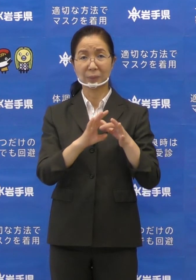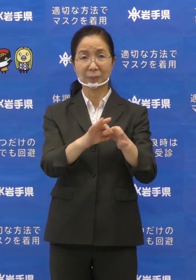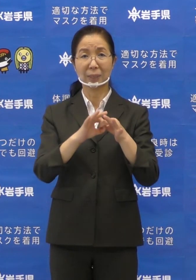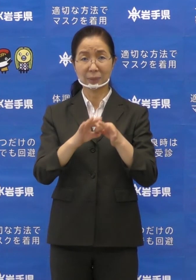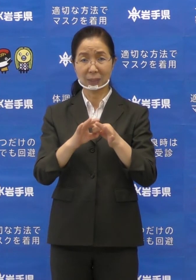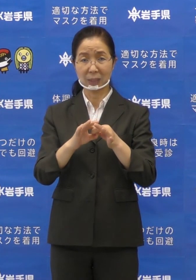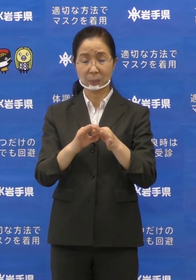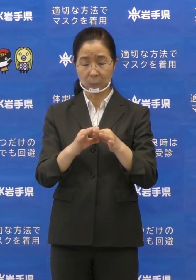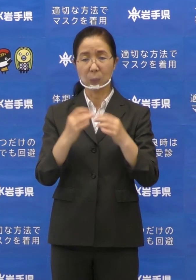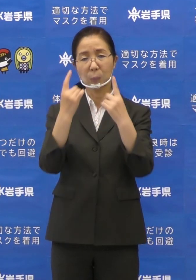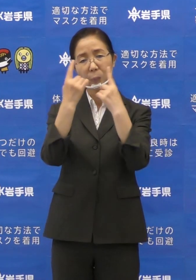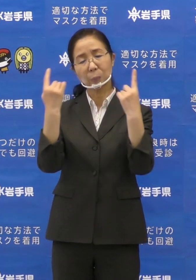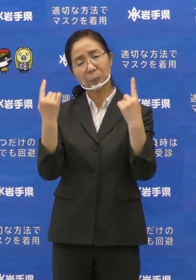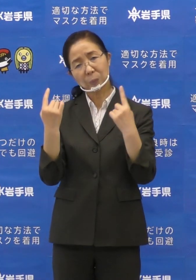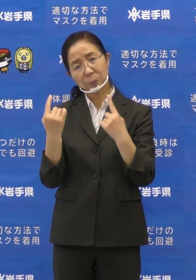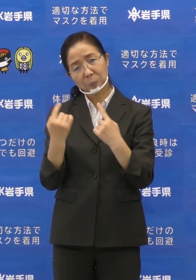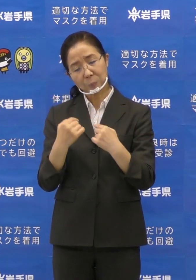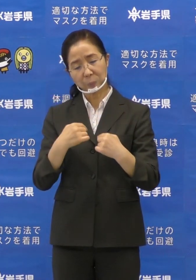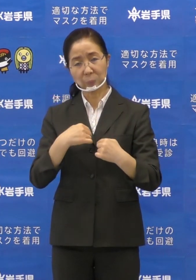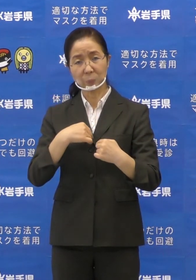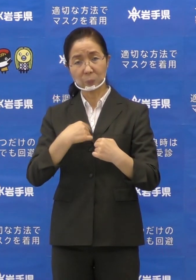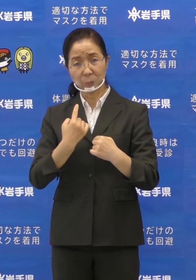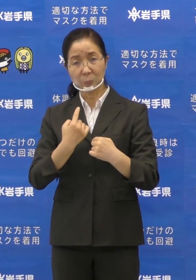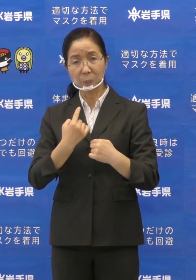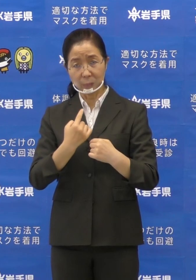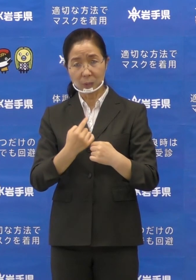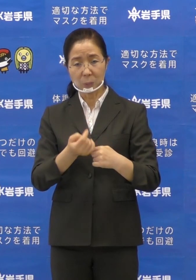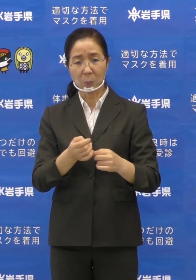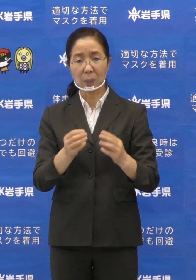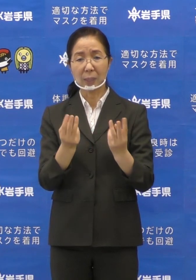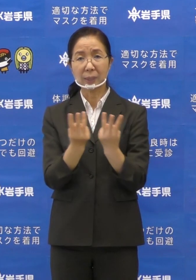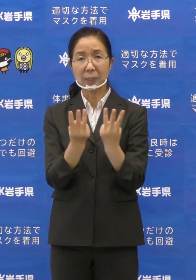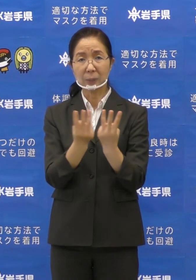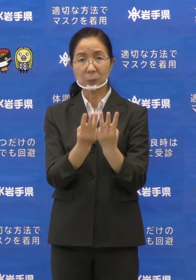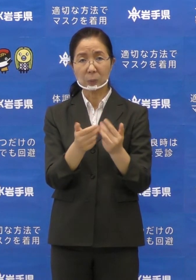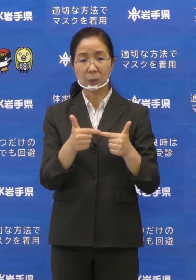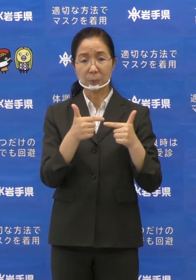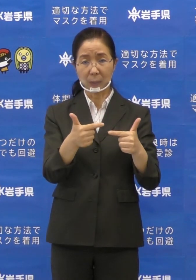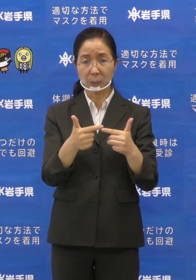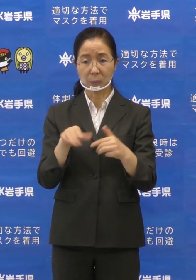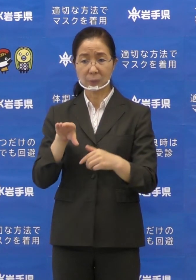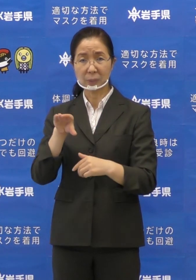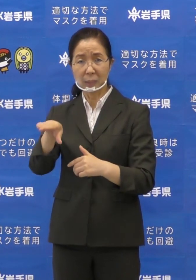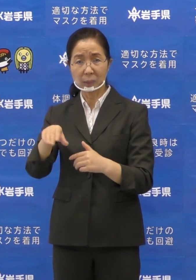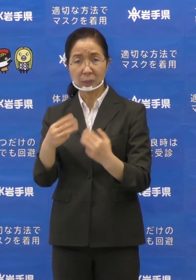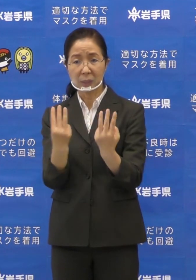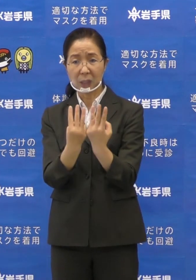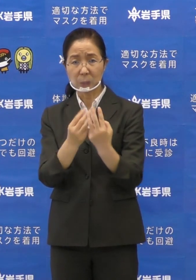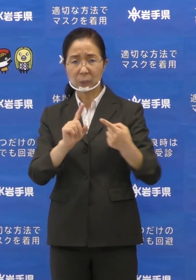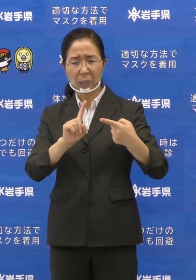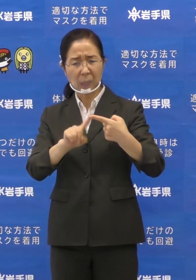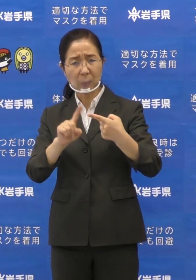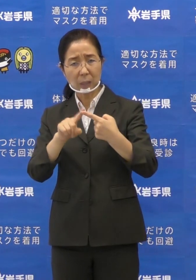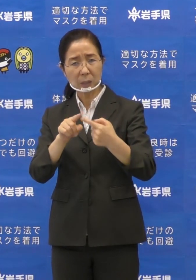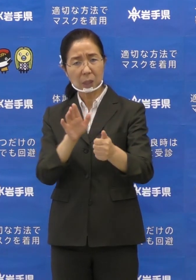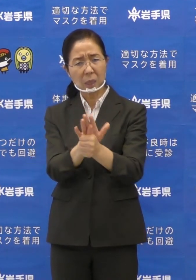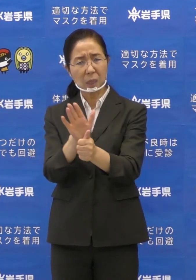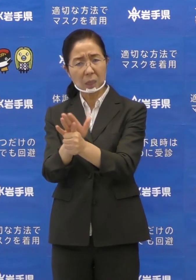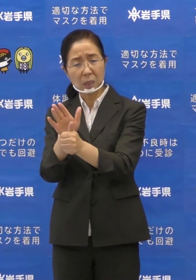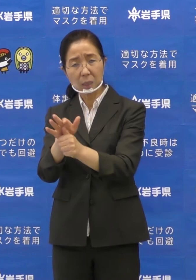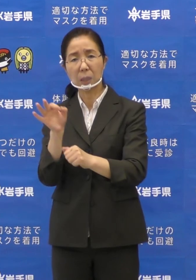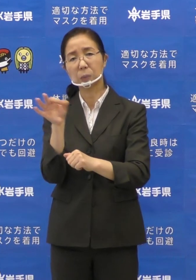のバスやタクシーの保有台数に合わせるなどして行っています。ホテル旅館関